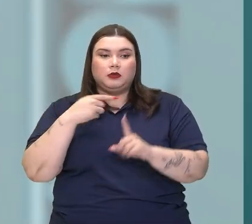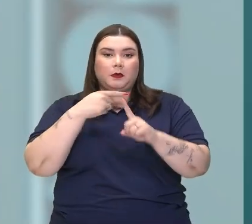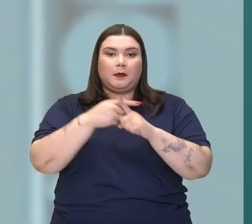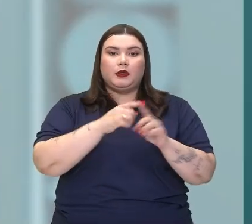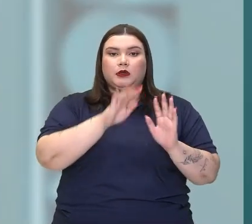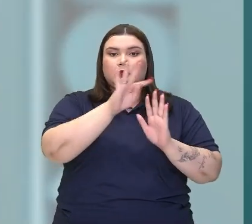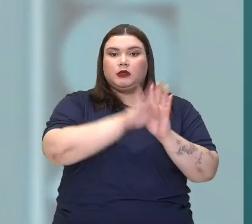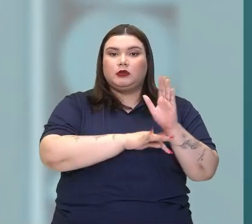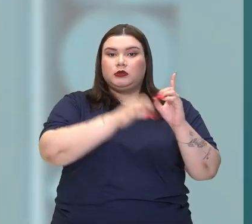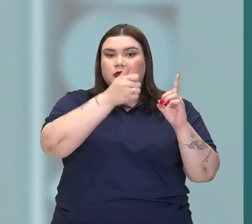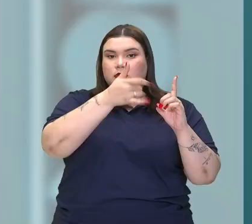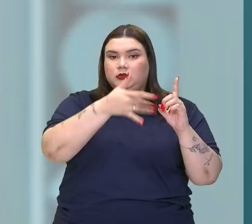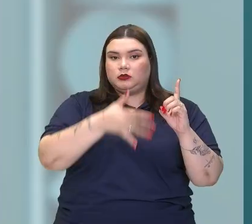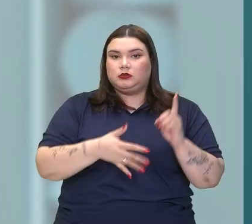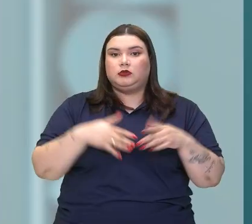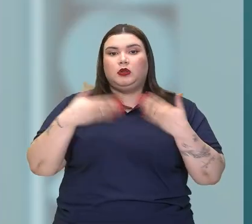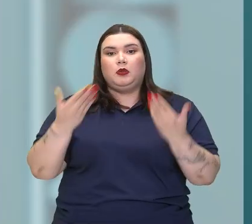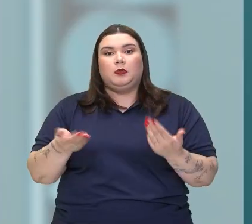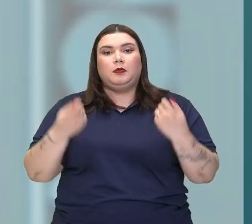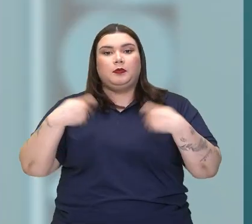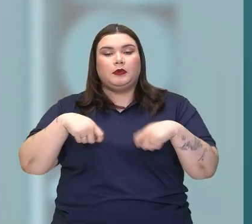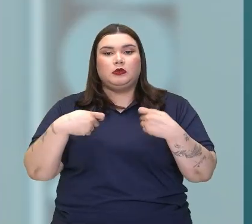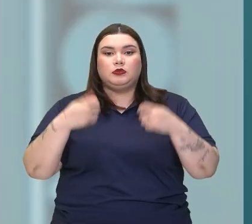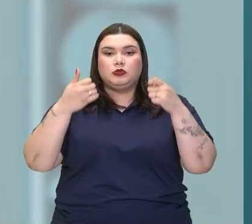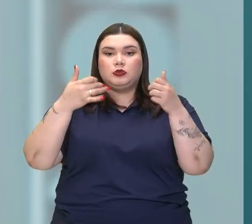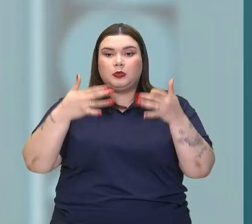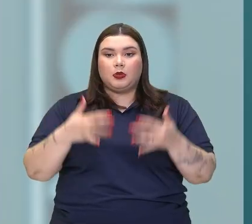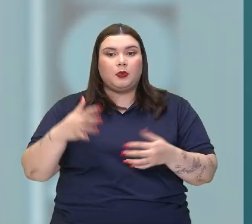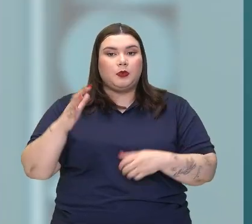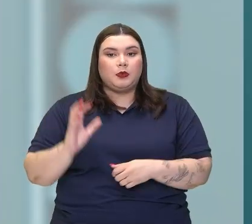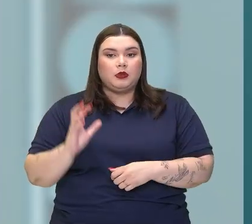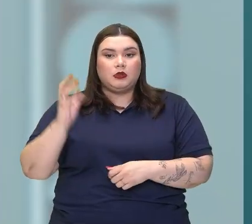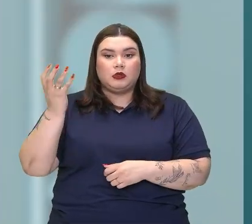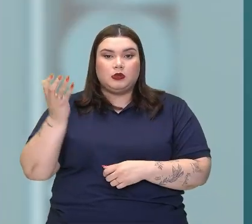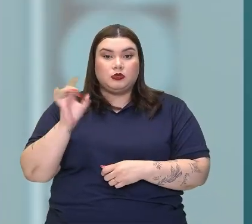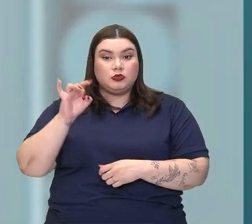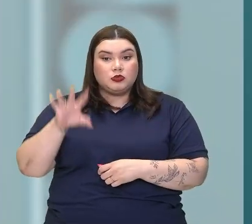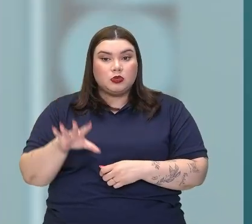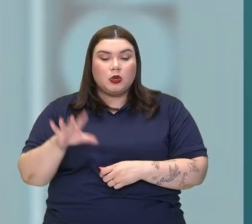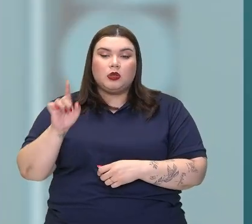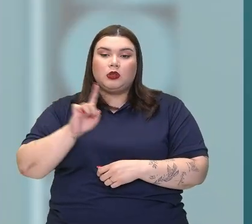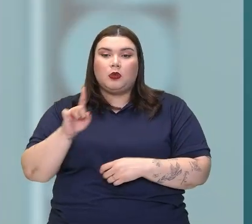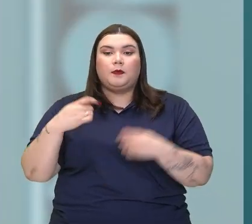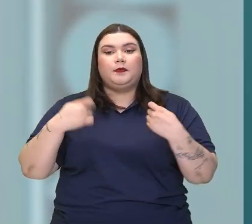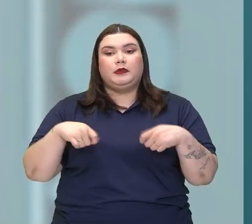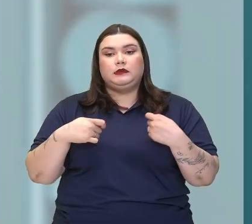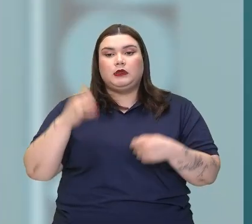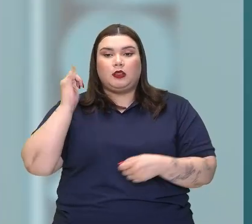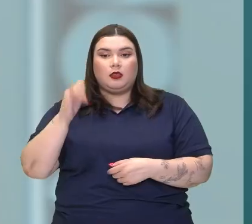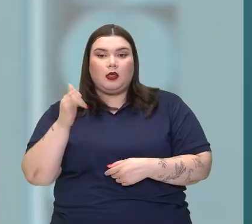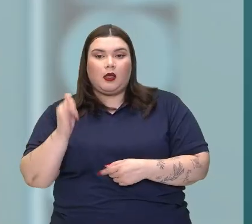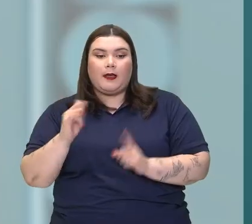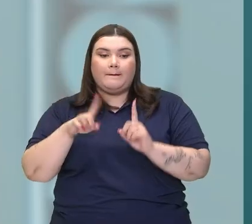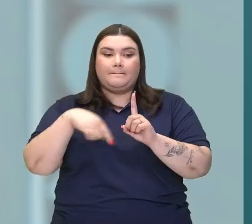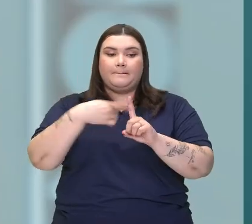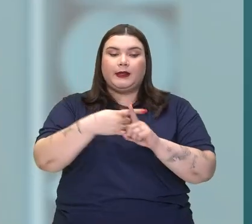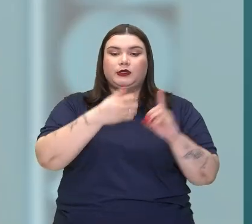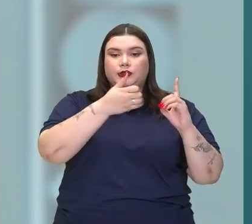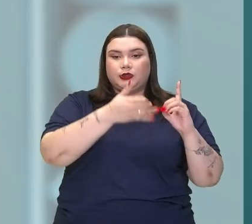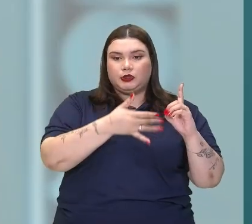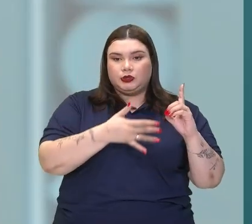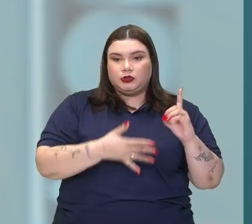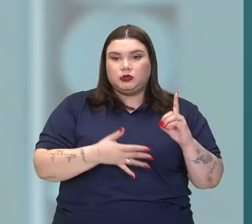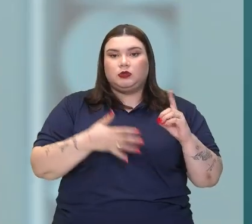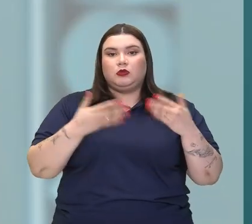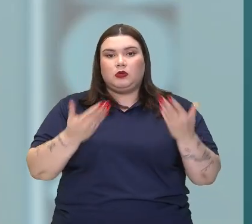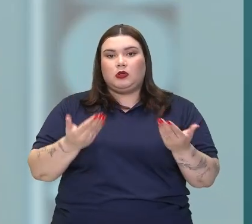descritivo. Afinal, eu preciso contar o acontecimento, mas não só isso, eu preciso também descrever o local, por exemplo, ou as